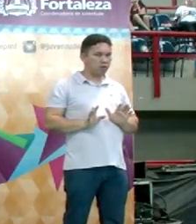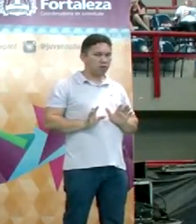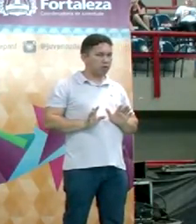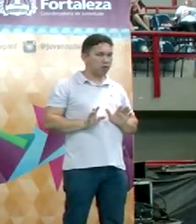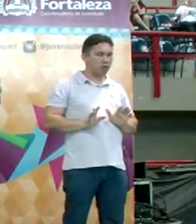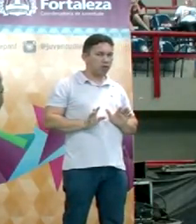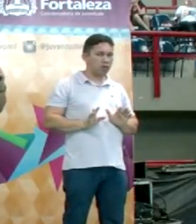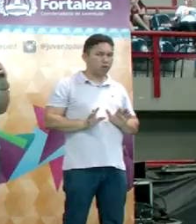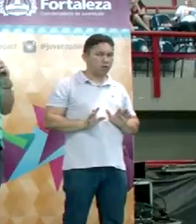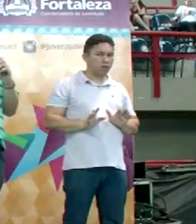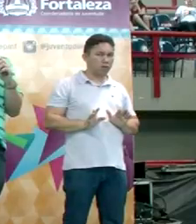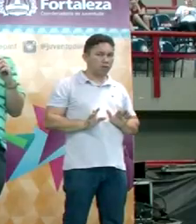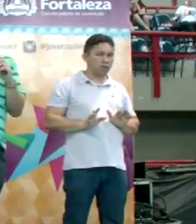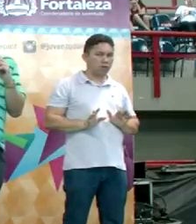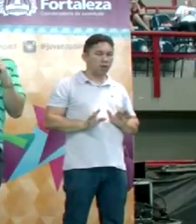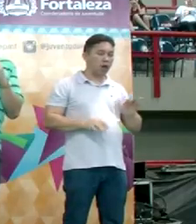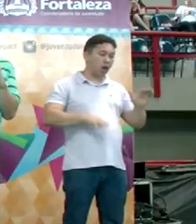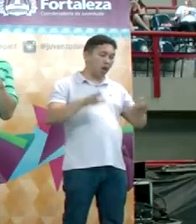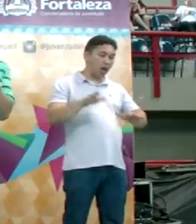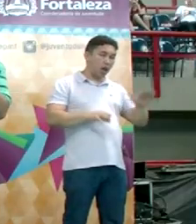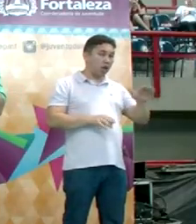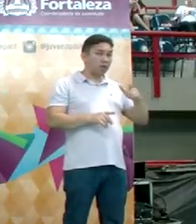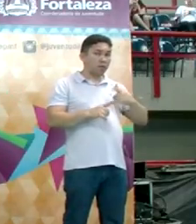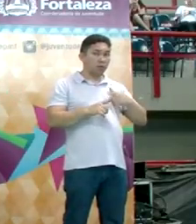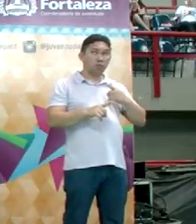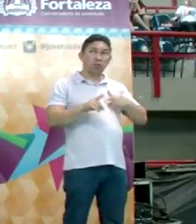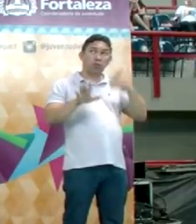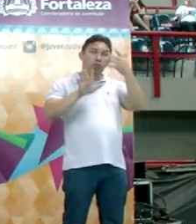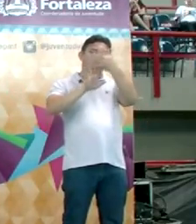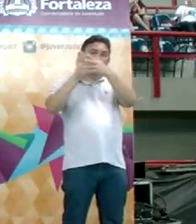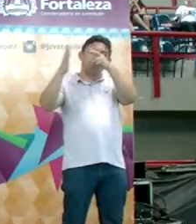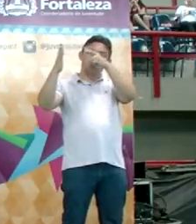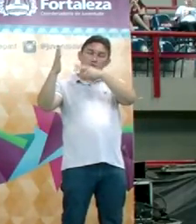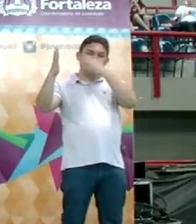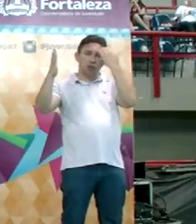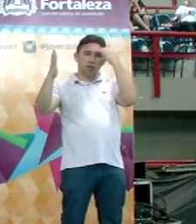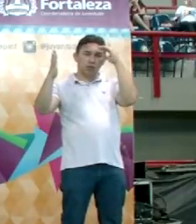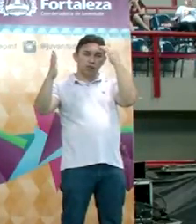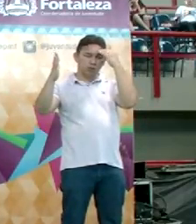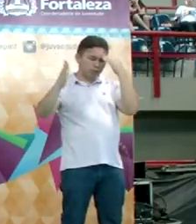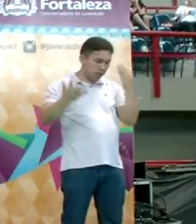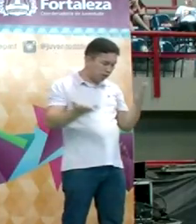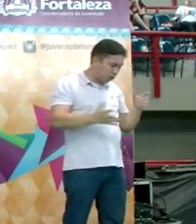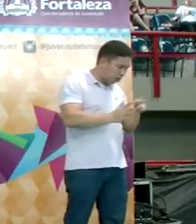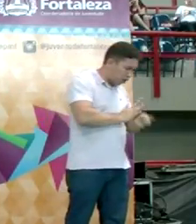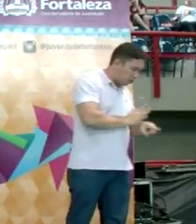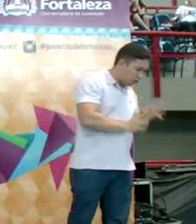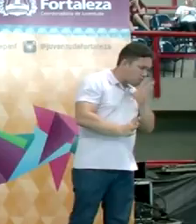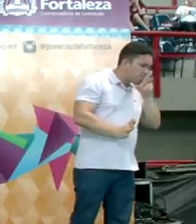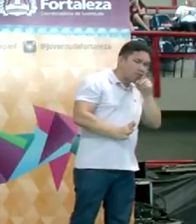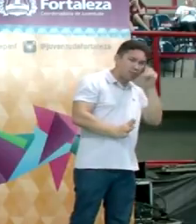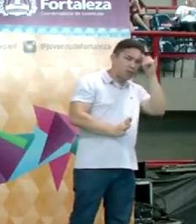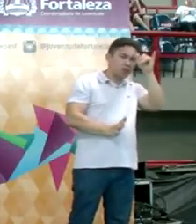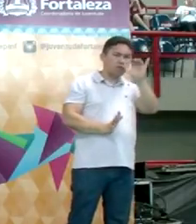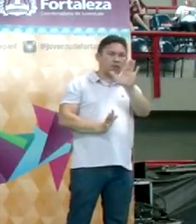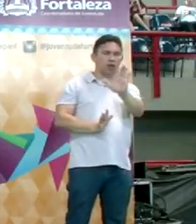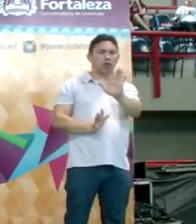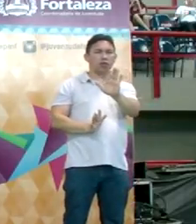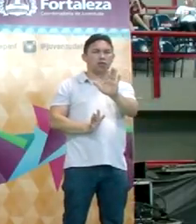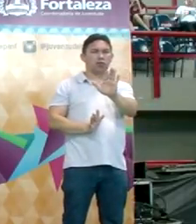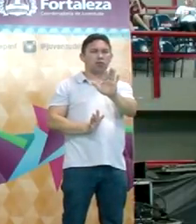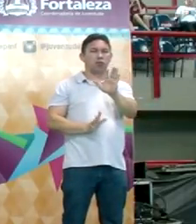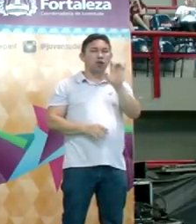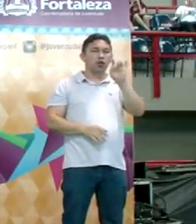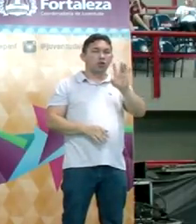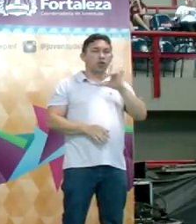faça isso, tá? Porque às vezes com o texto lido você não entende, imagine o texto não lido. Não vá se arriscar,